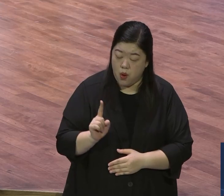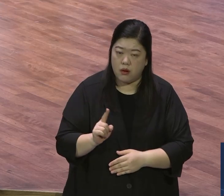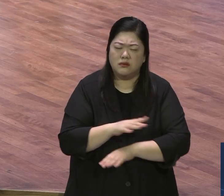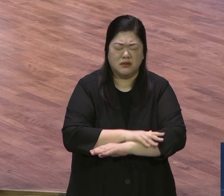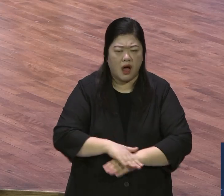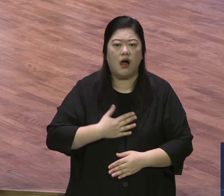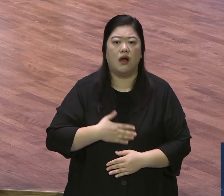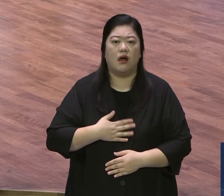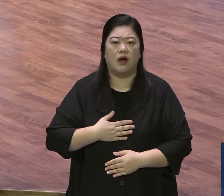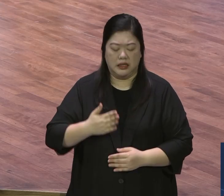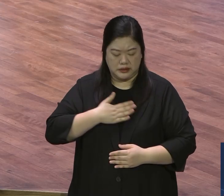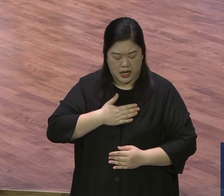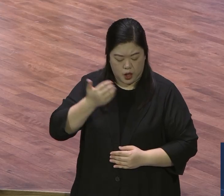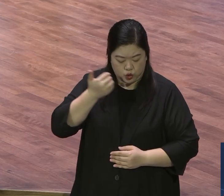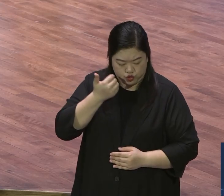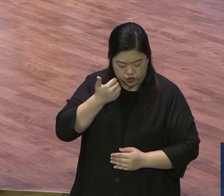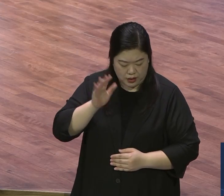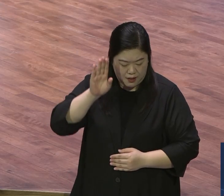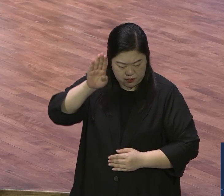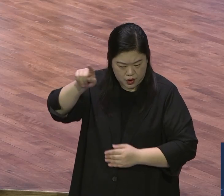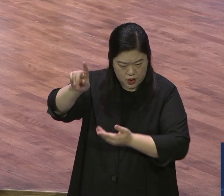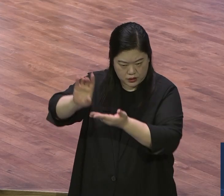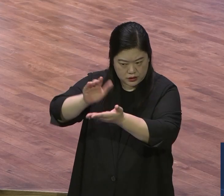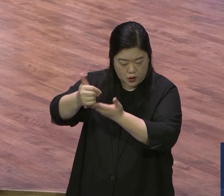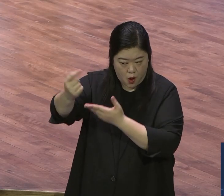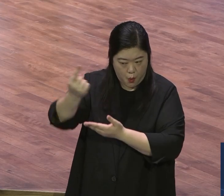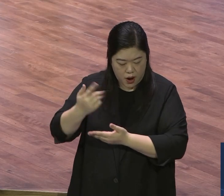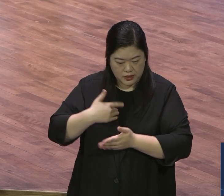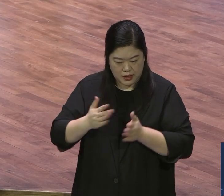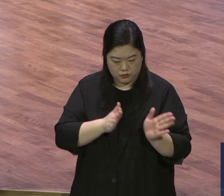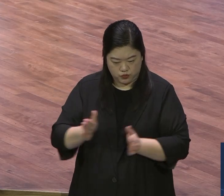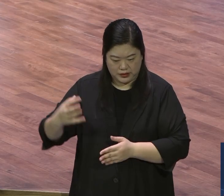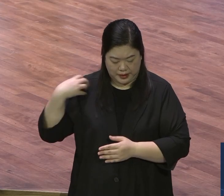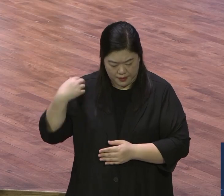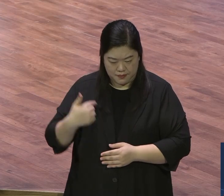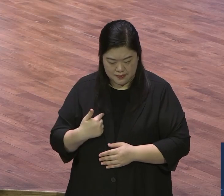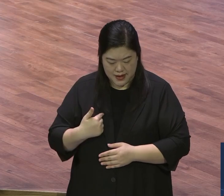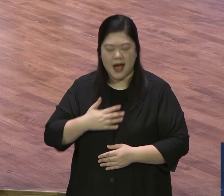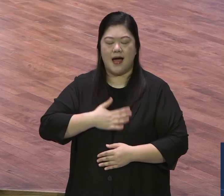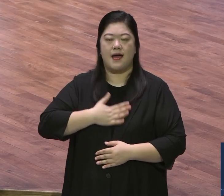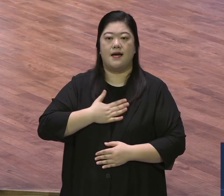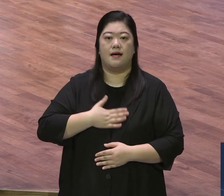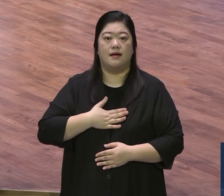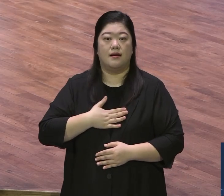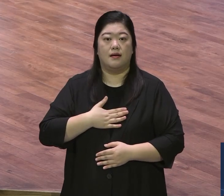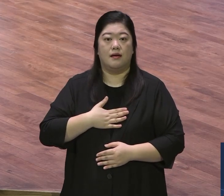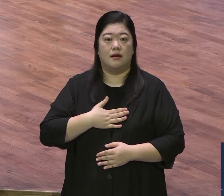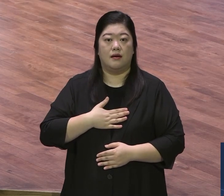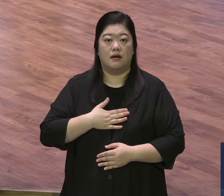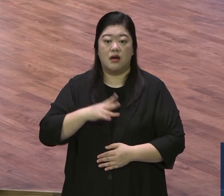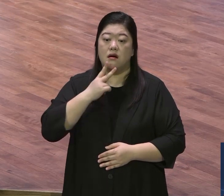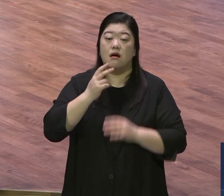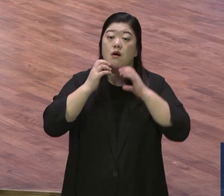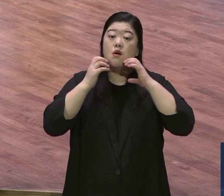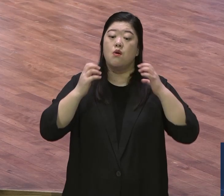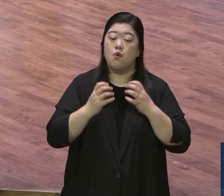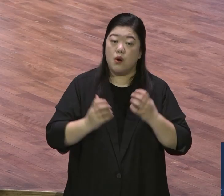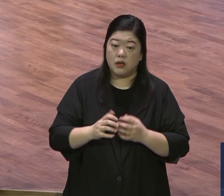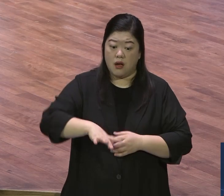내가 누군지 사명을 감당해서 오히려 그 당시에는 사실은 세례요한이 먼저 활동을 했기 때문에